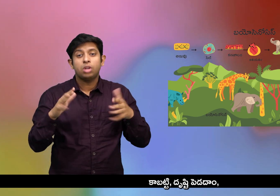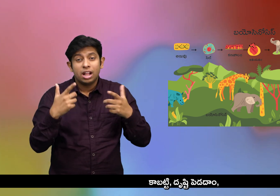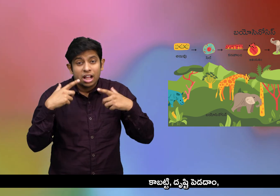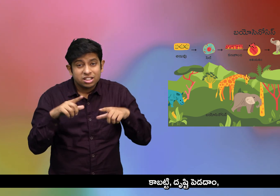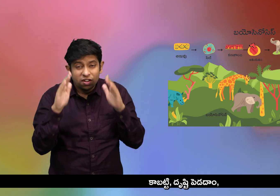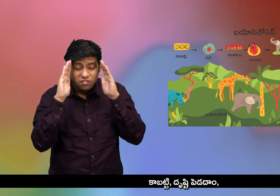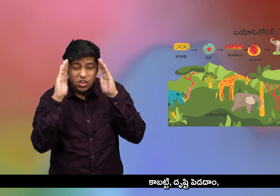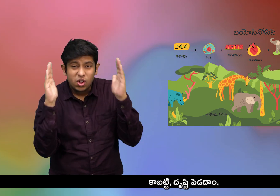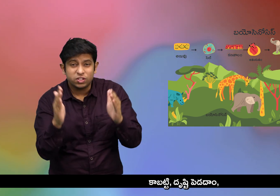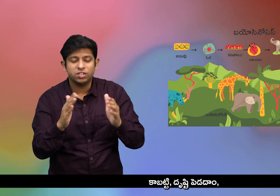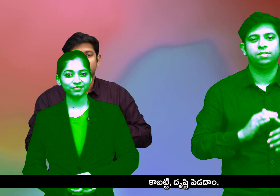కాబట్టి దృష్టి పెడదాం.